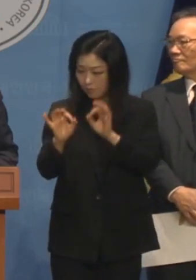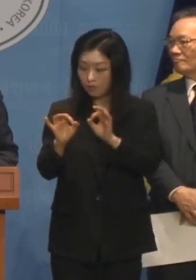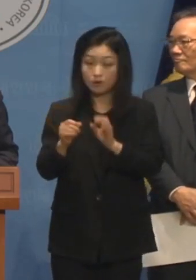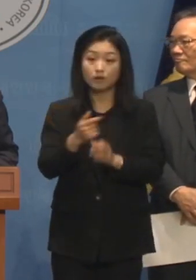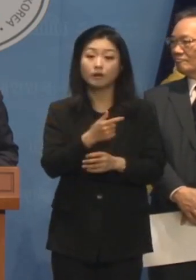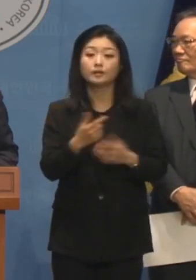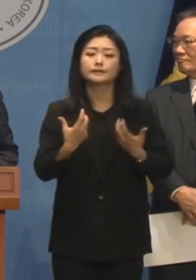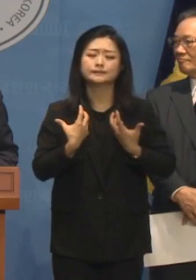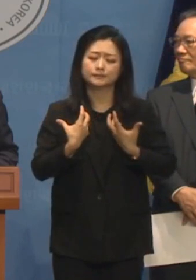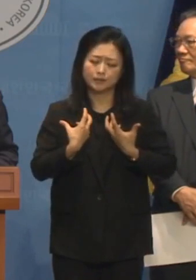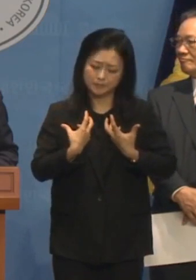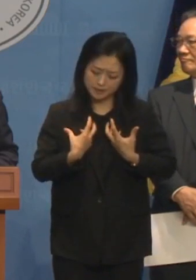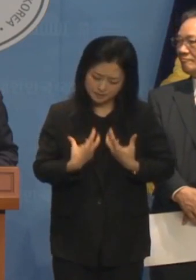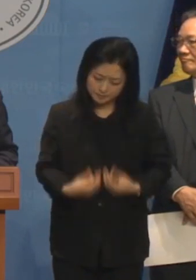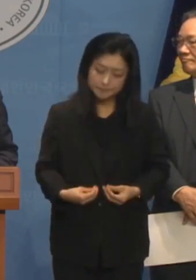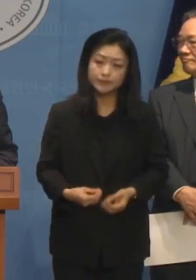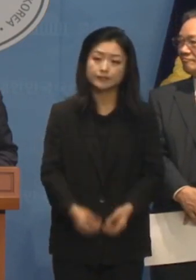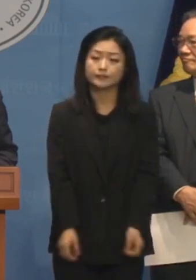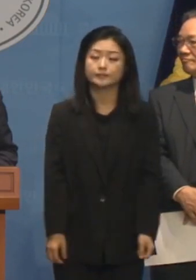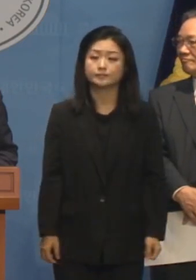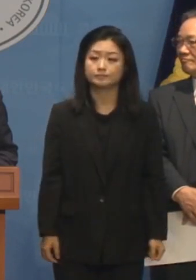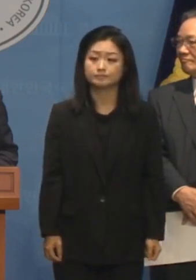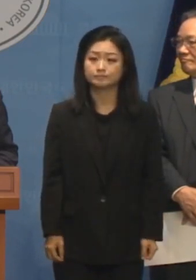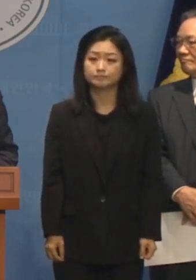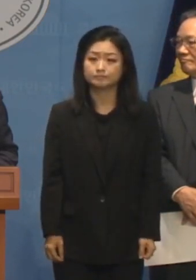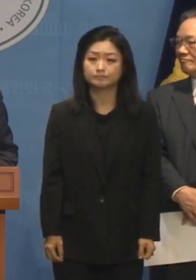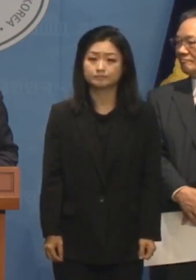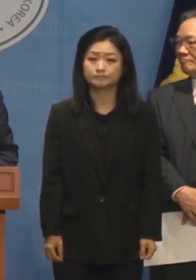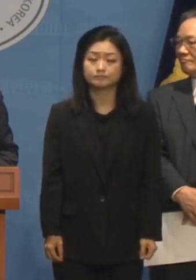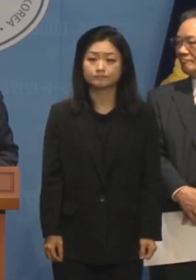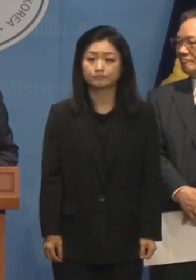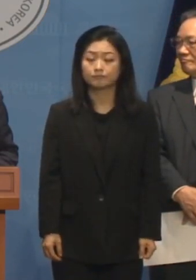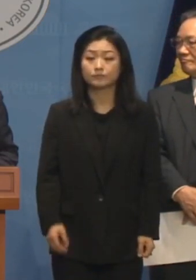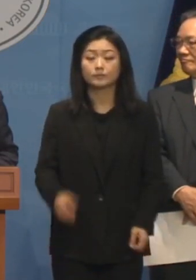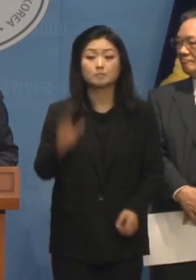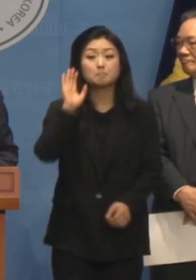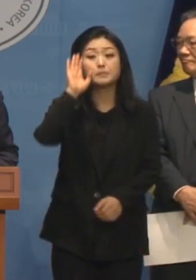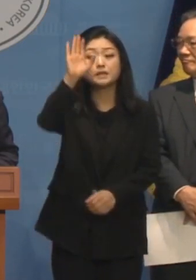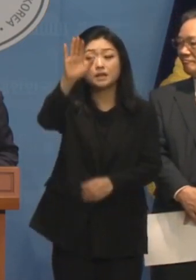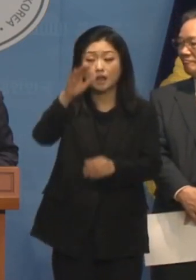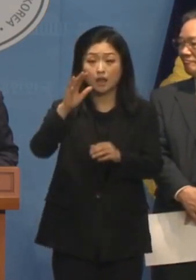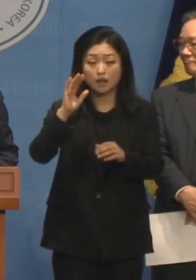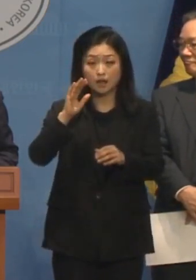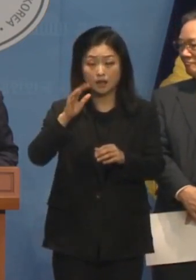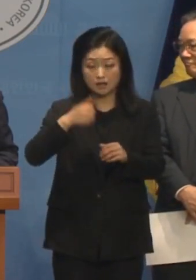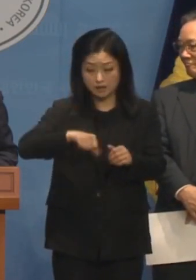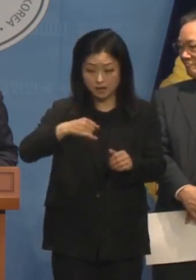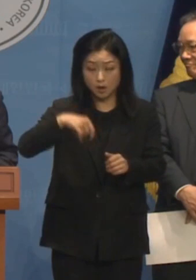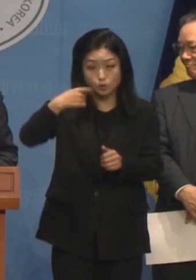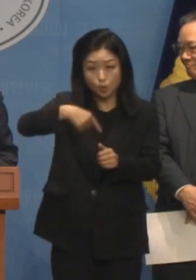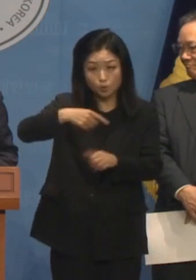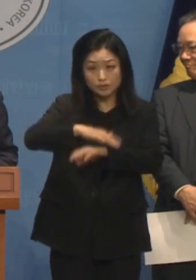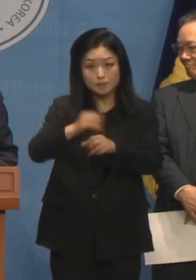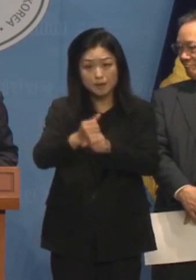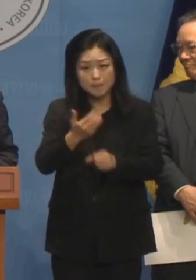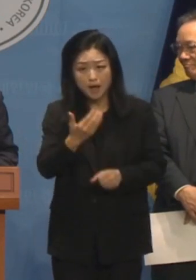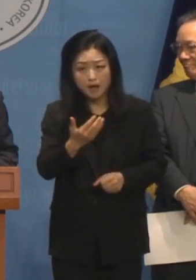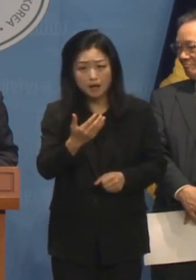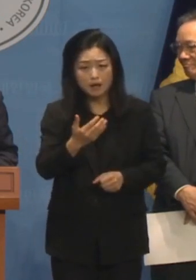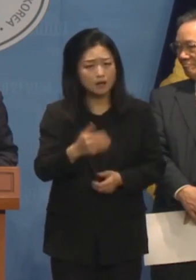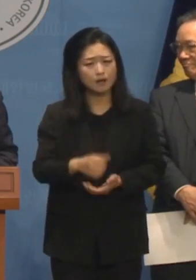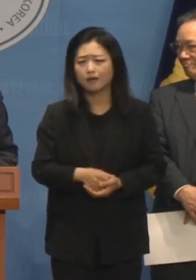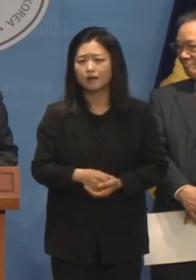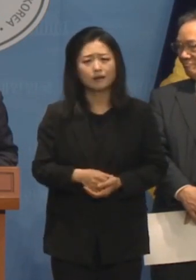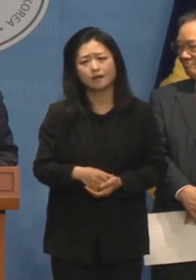참담하다 이런 생각을 하게 됩니다. 이렇게 해가지고 우리 미래 교육을 제대로 만들어낼 수 있을까?